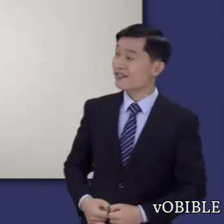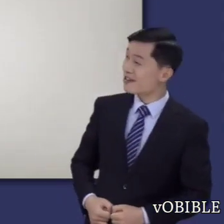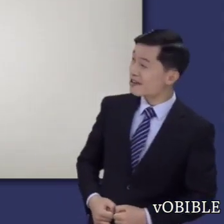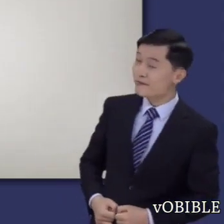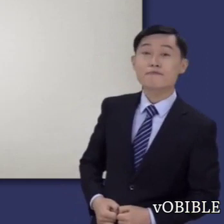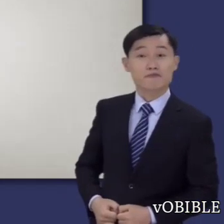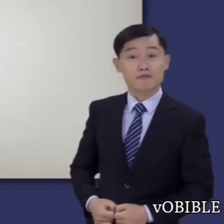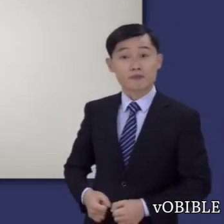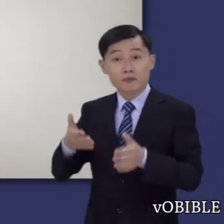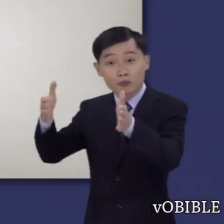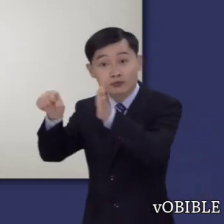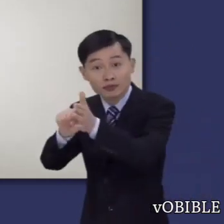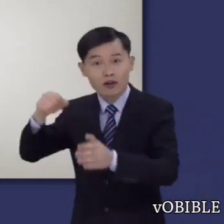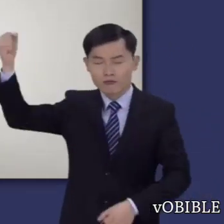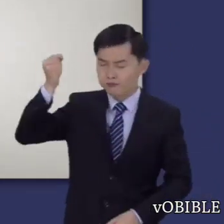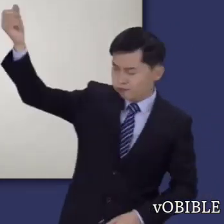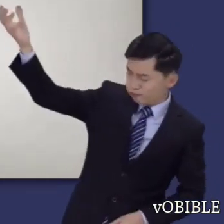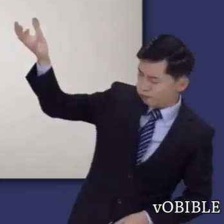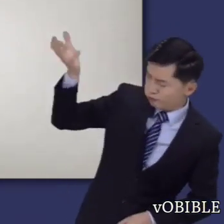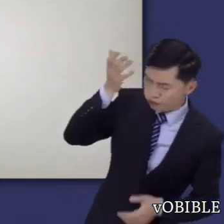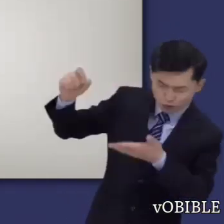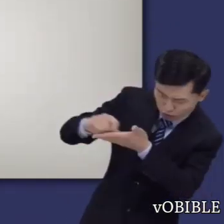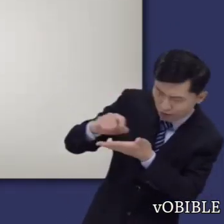《使徒行传》的执笔者是路加。